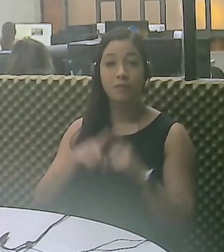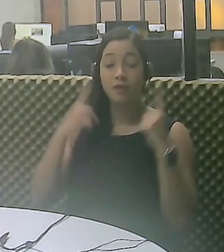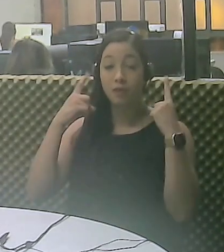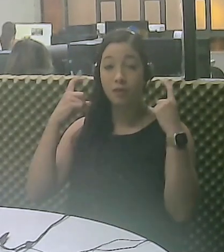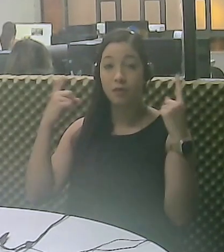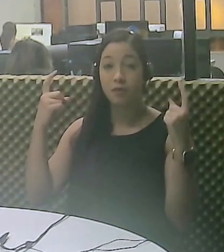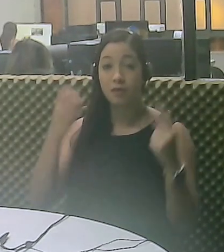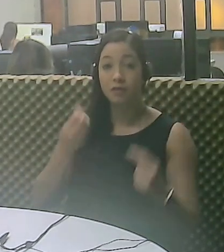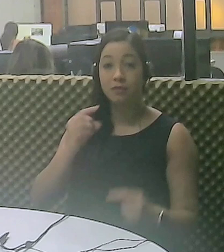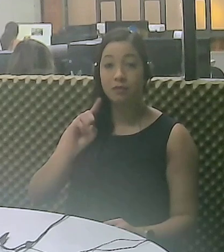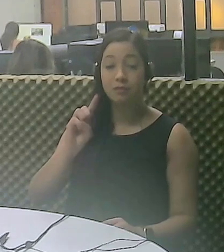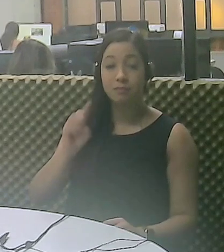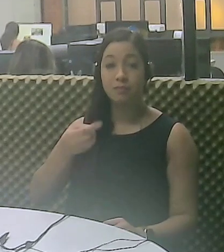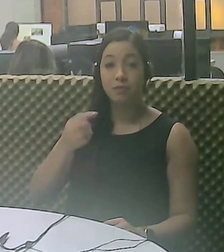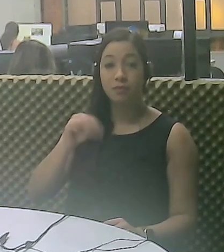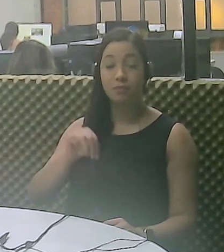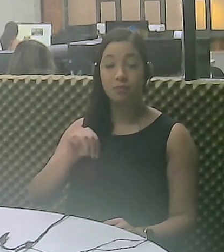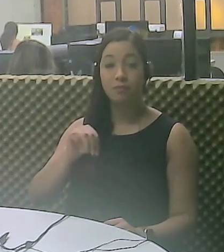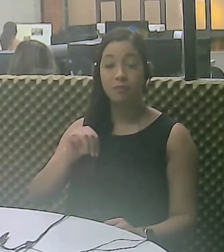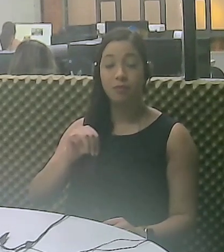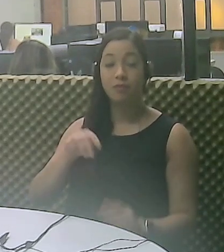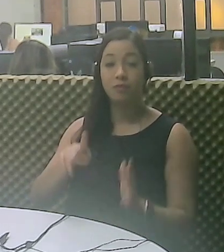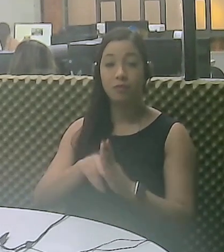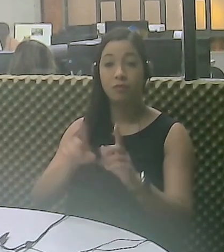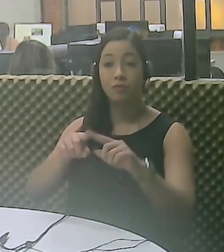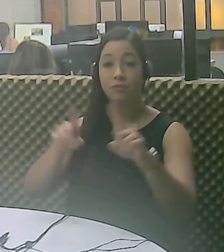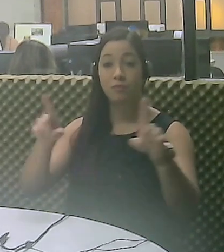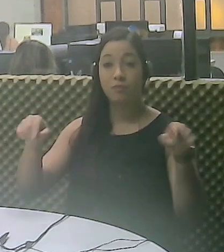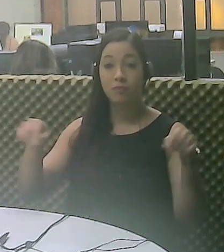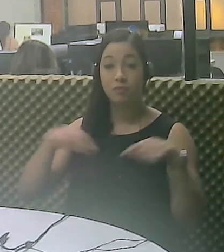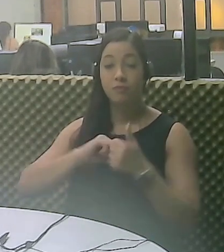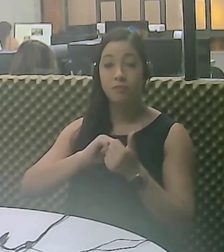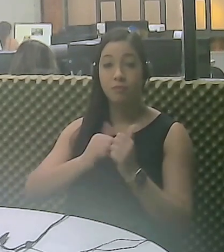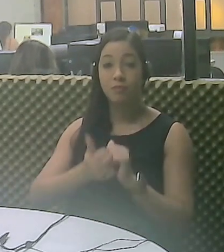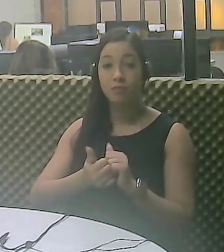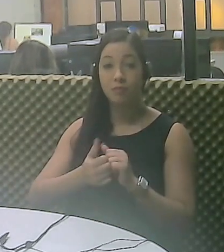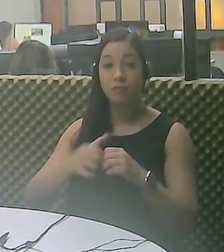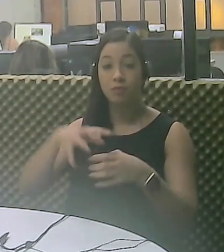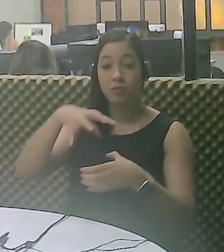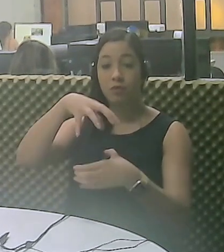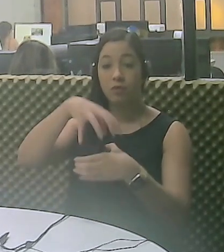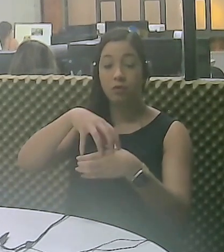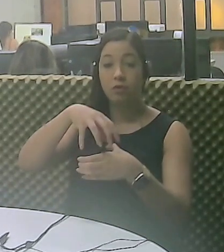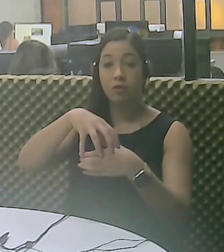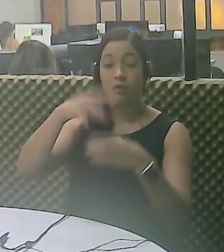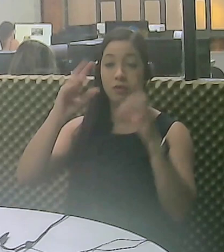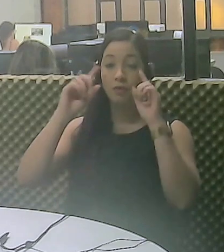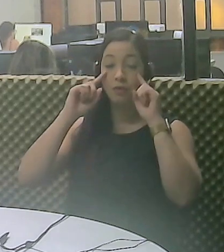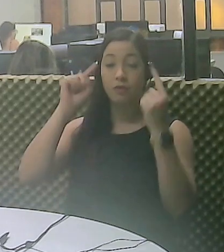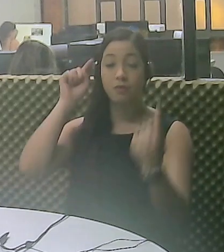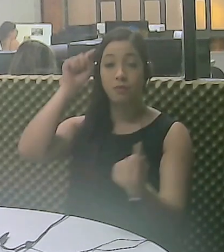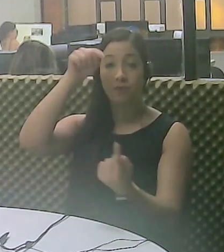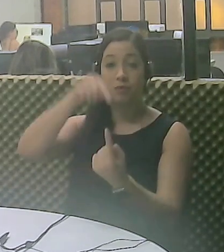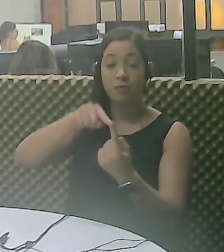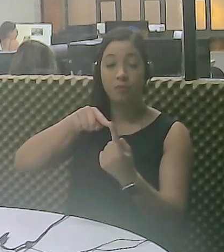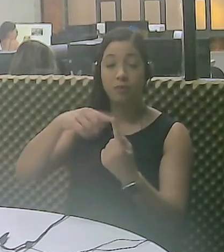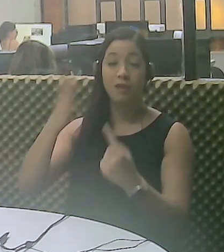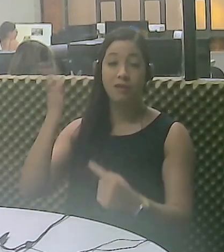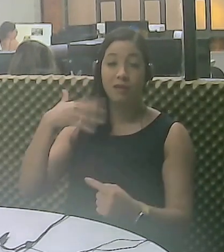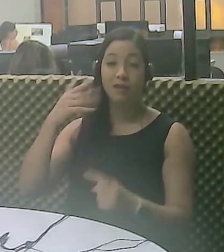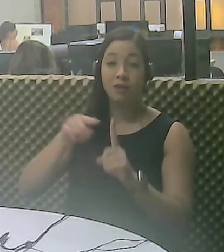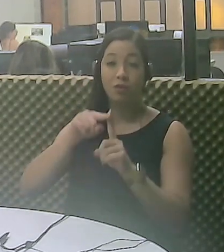6 mil metros de cobertura do ginásio. As melhorias nas duas cúpulas do teto da arena visam reduzir a temperatura